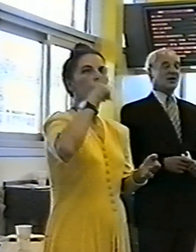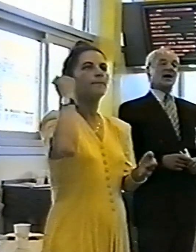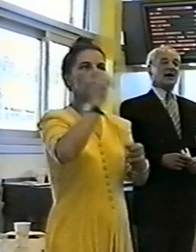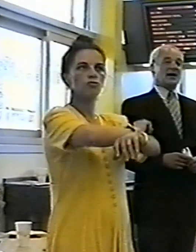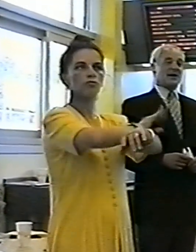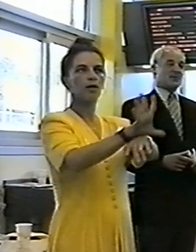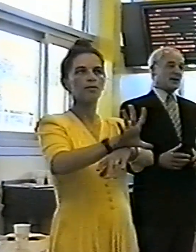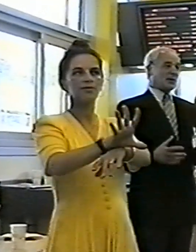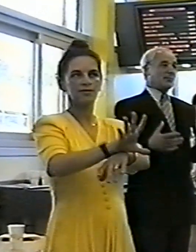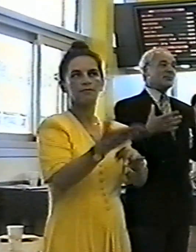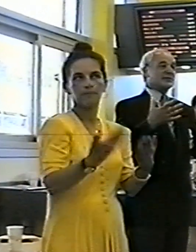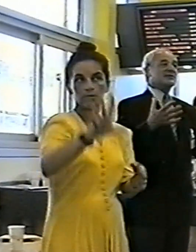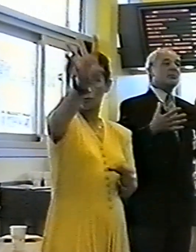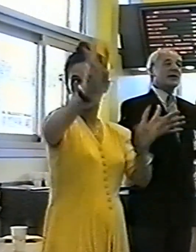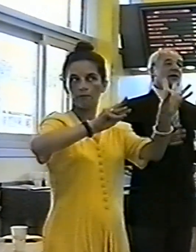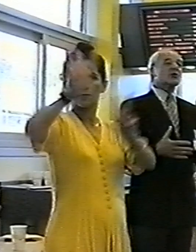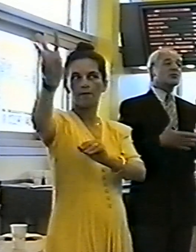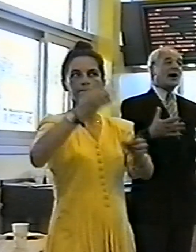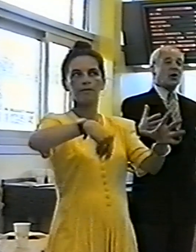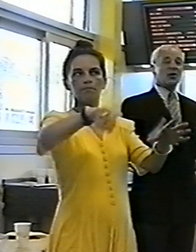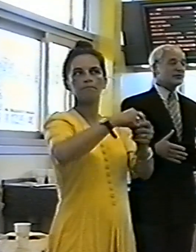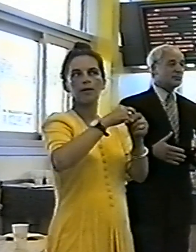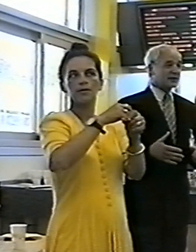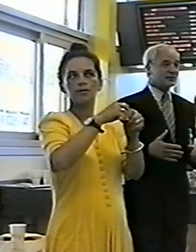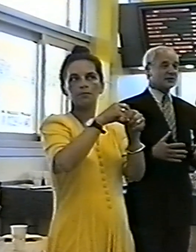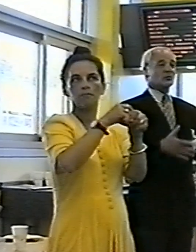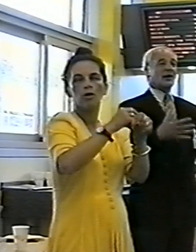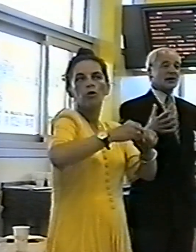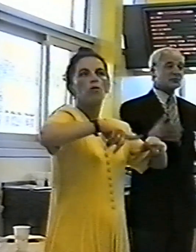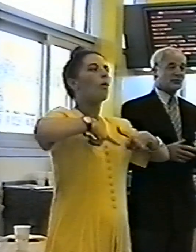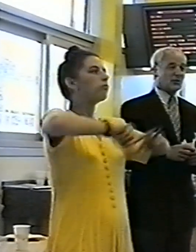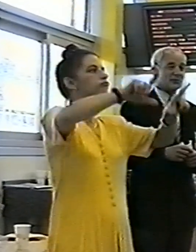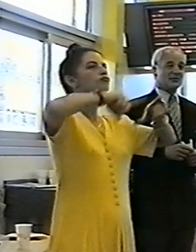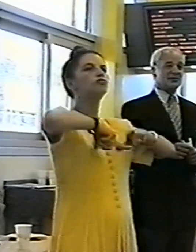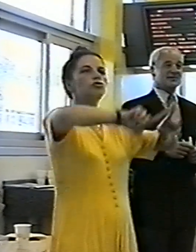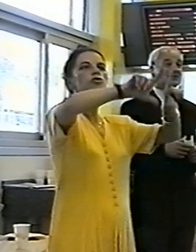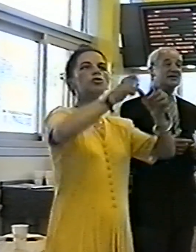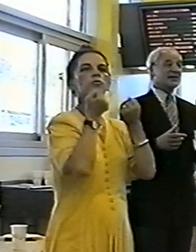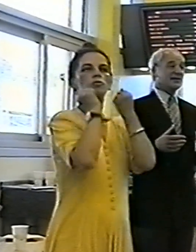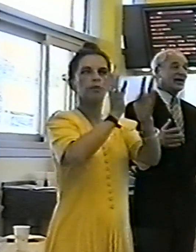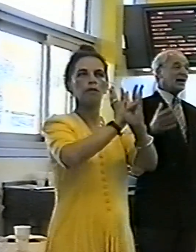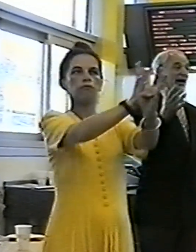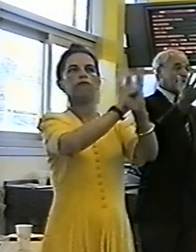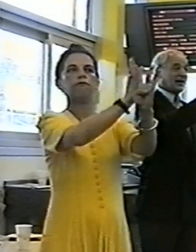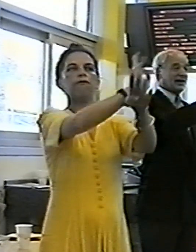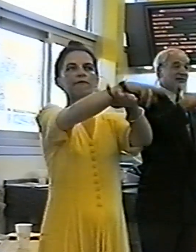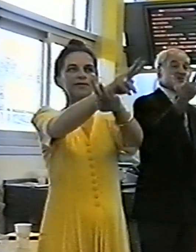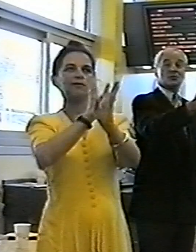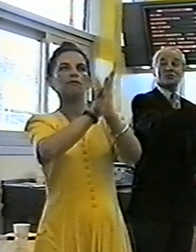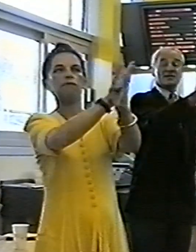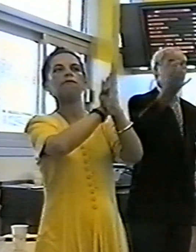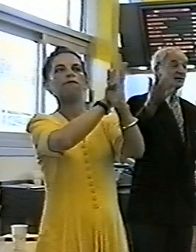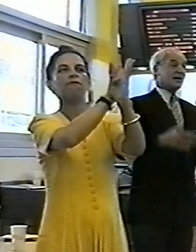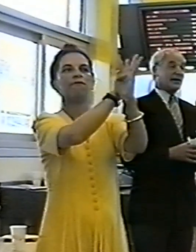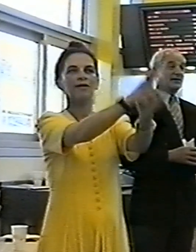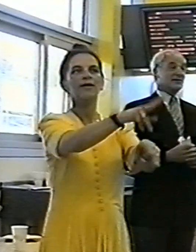maintenant à participer soit en rang dispersé, soit sous forme de visite guidée à la visite